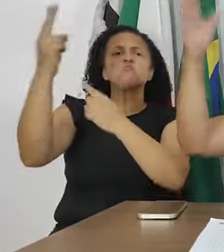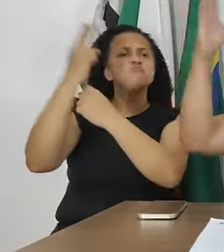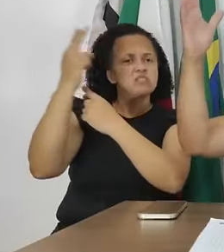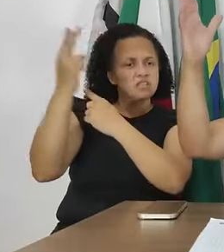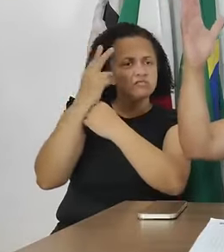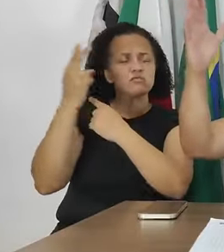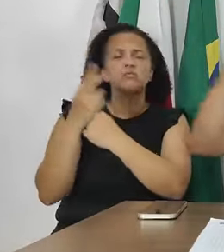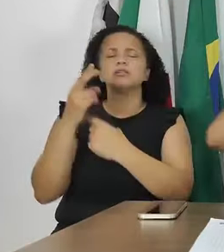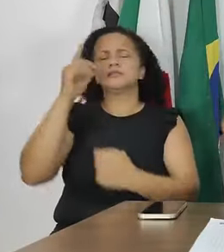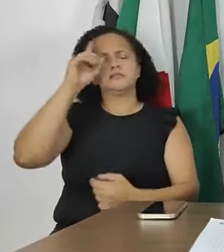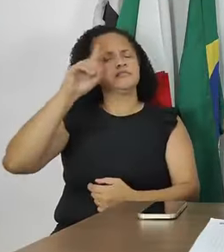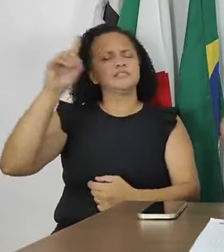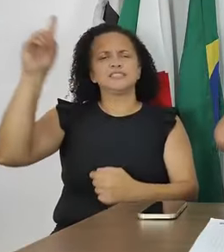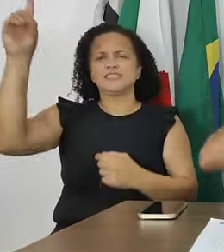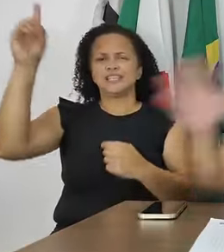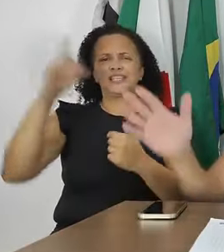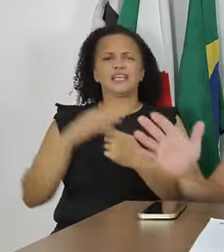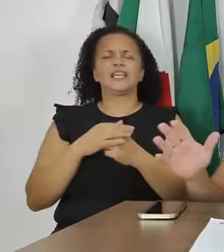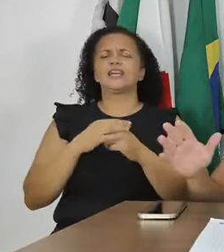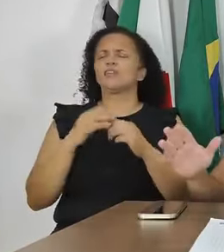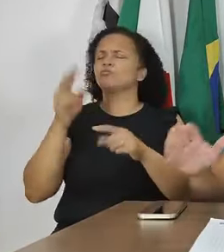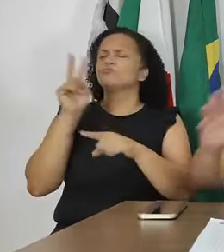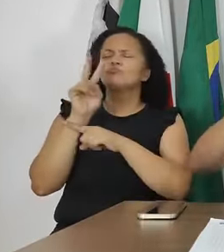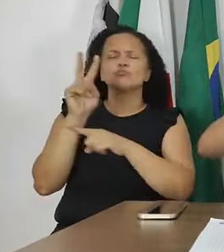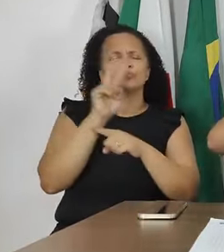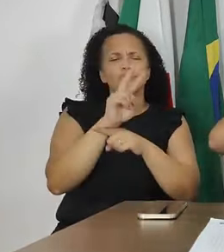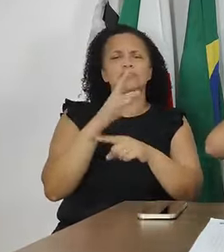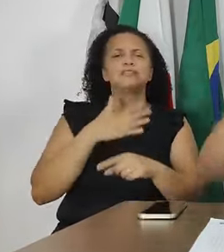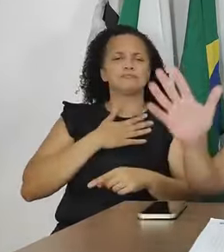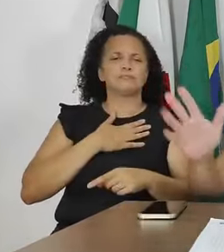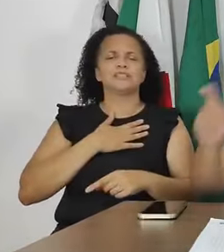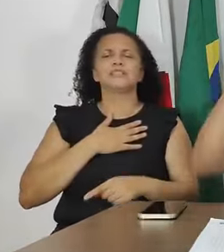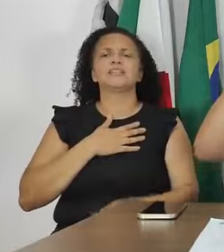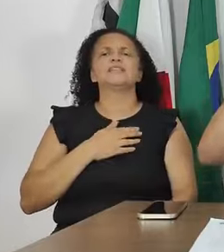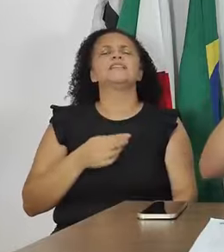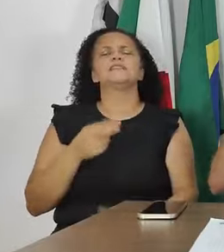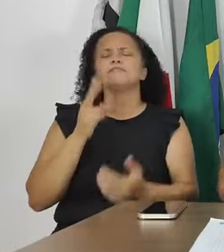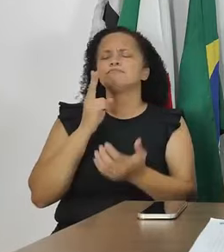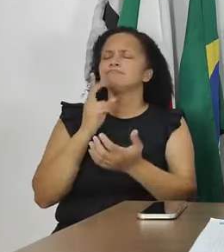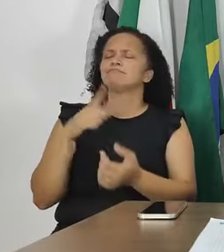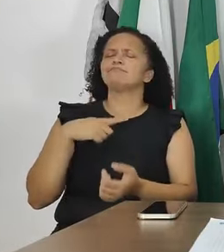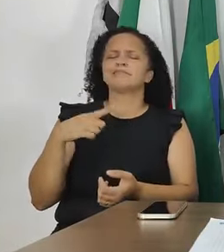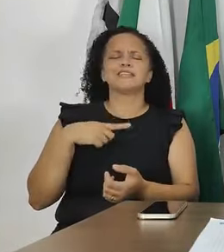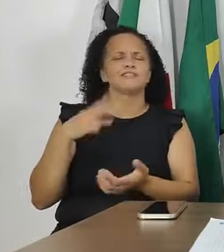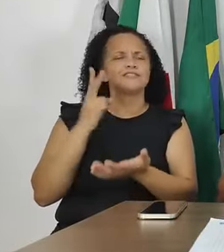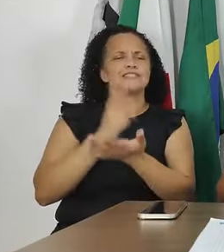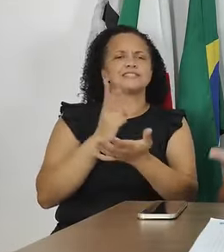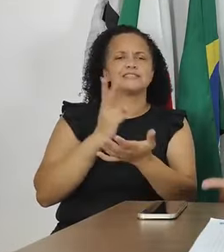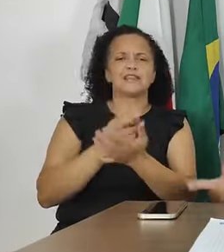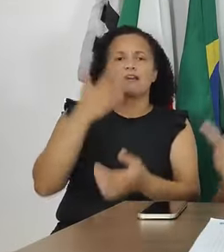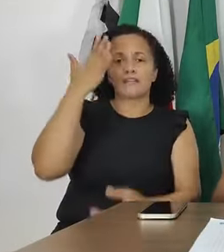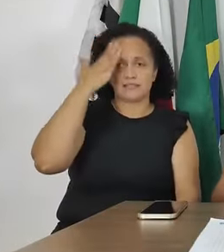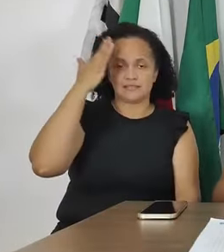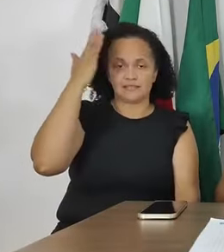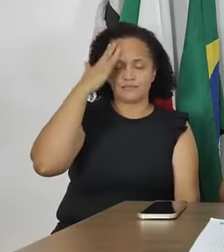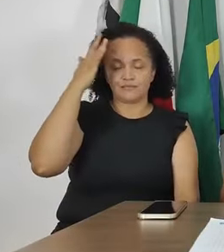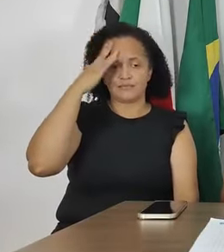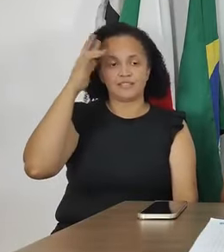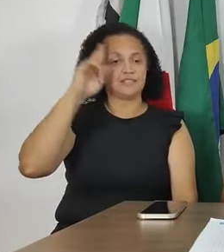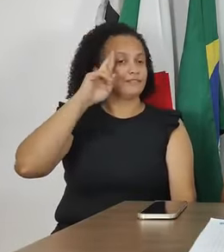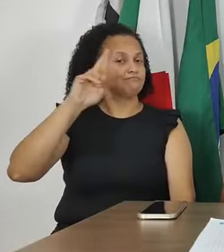conselheiro. Portanto, eu não ando desorientado. Eu não ando desorientado, pois eu tenho a sabedoria e o conselho